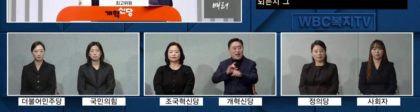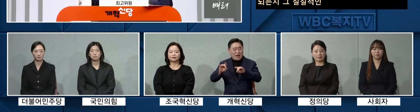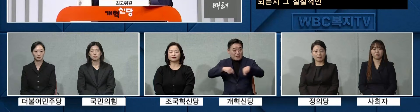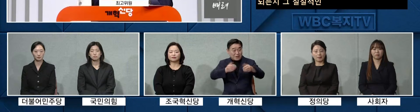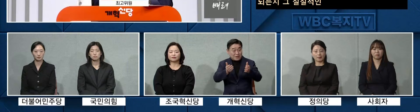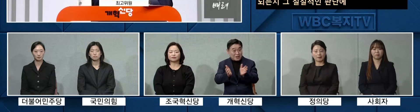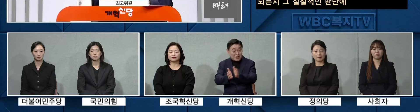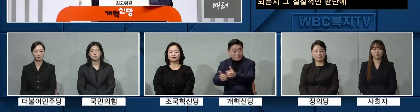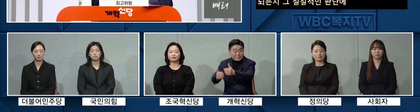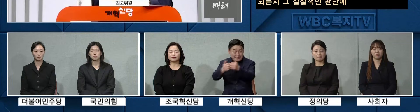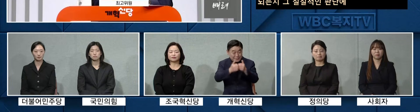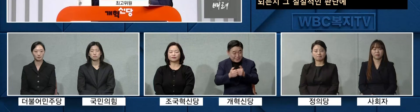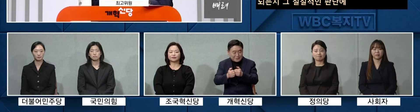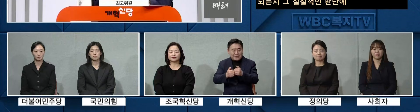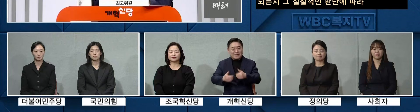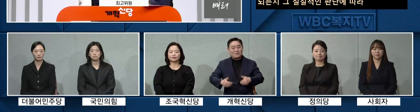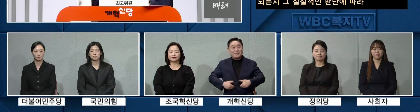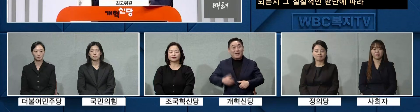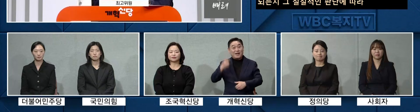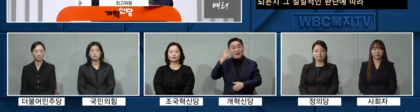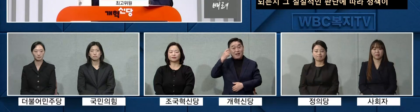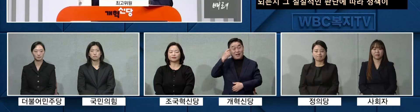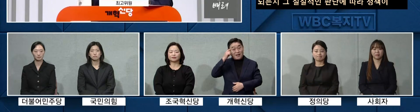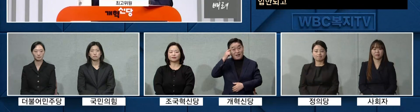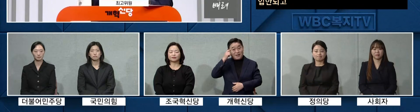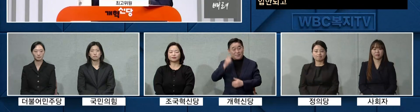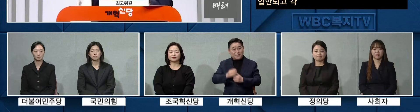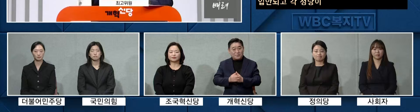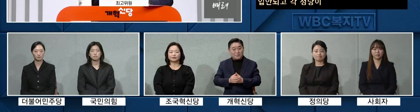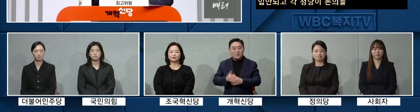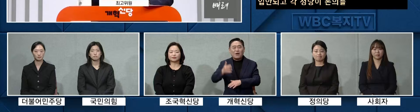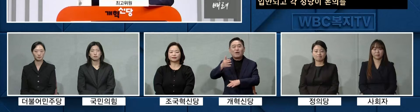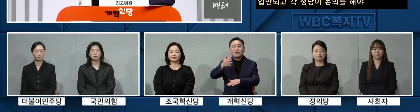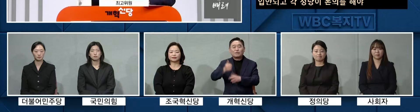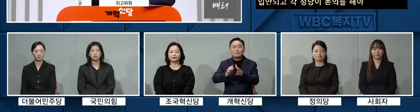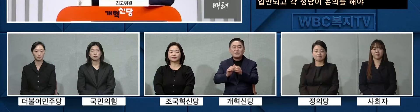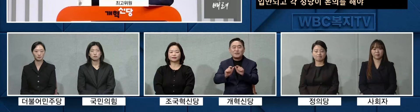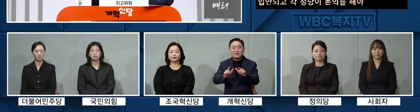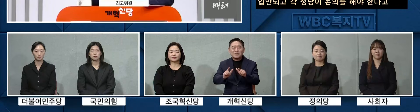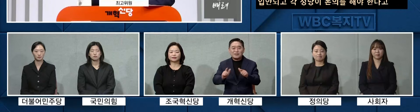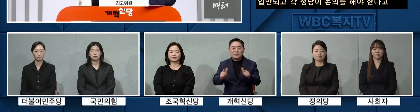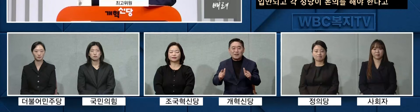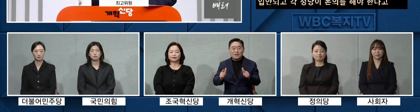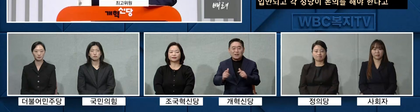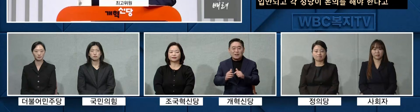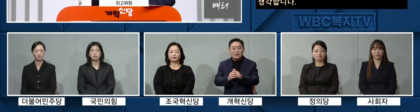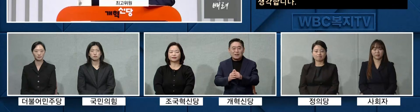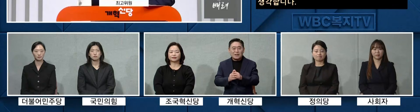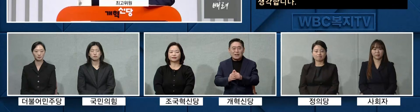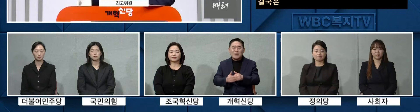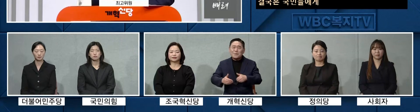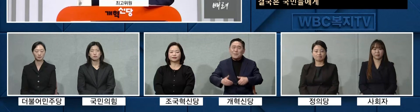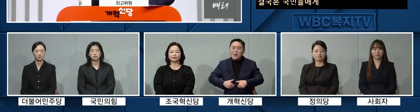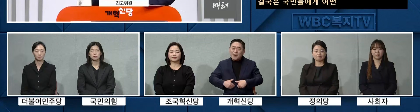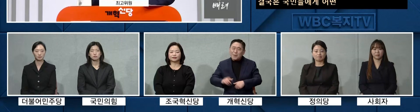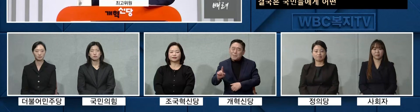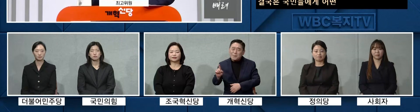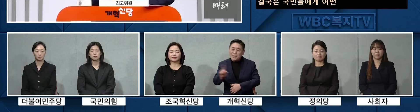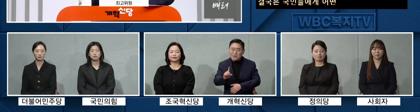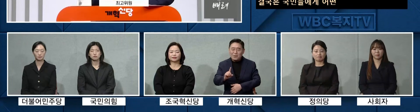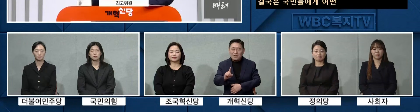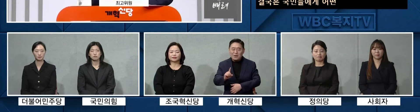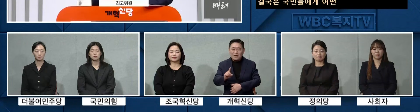정당이 논의를 해야 된다고 생각을 합니다. 결국은 국민들에게 어떤 것이 필요한가는